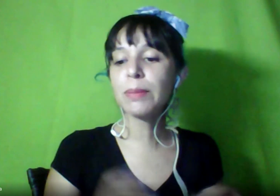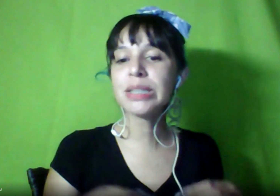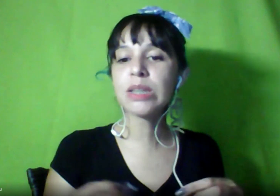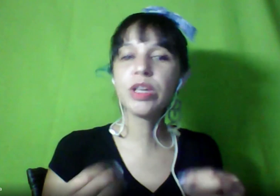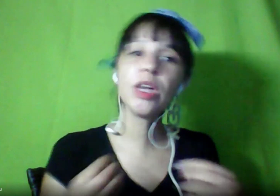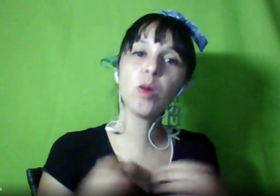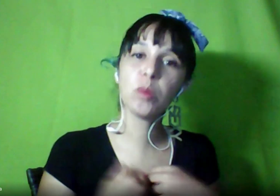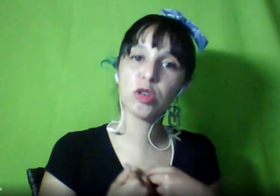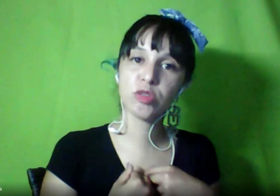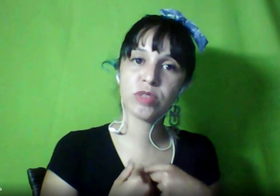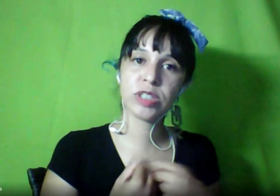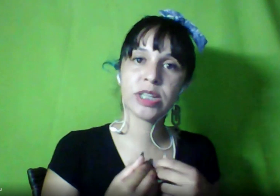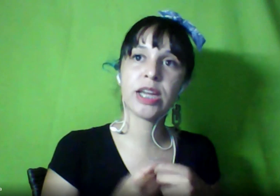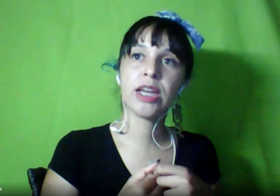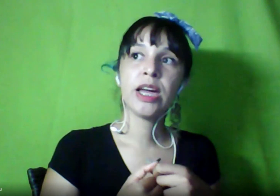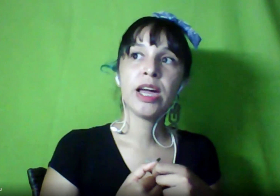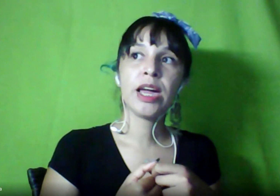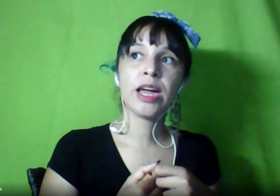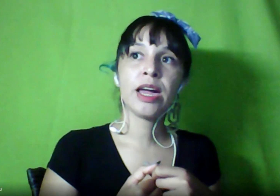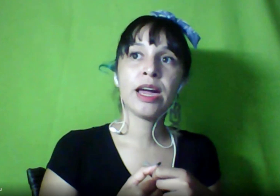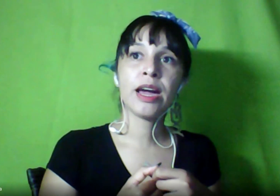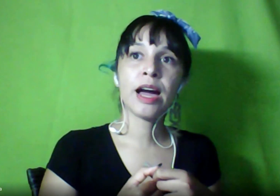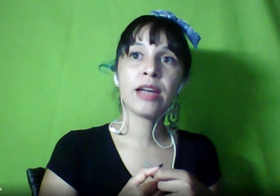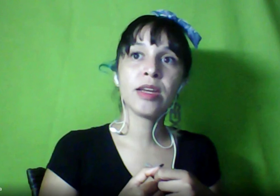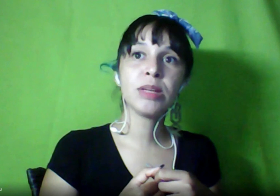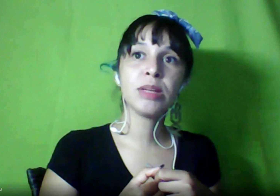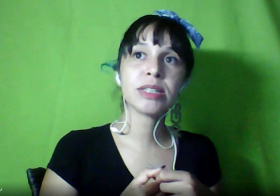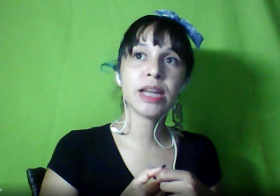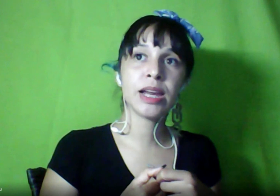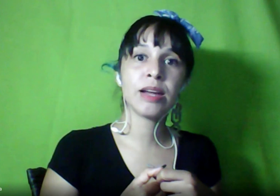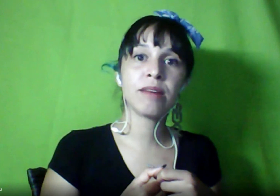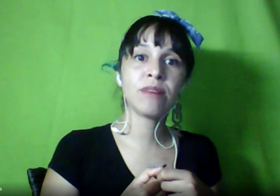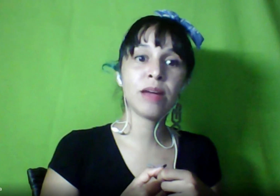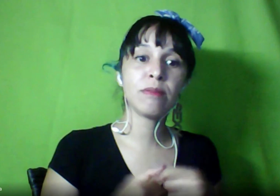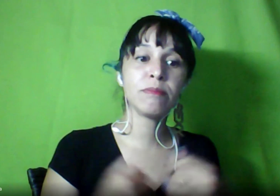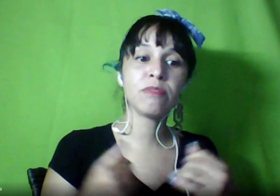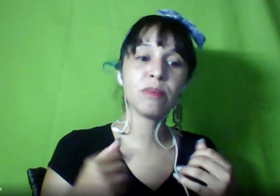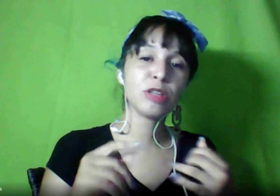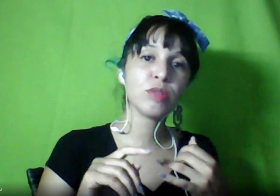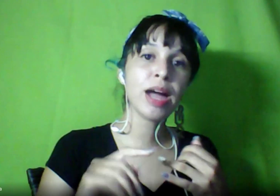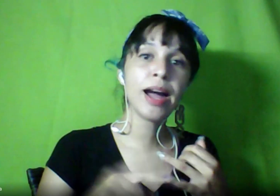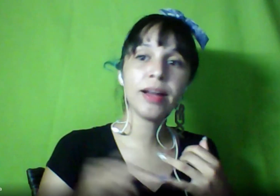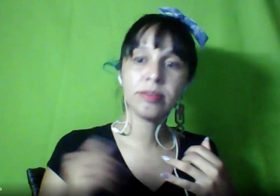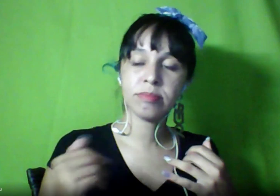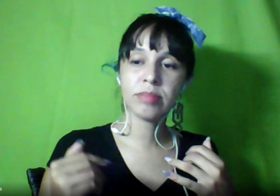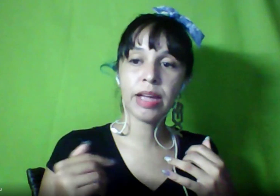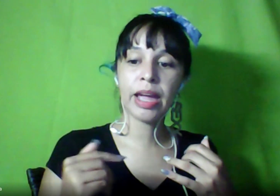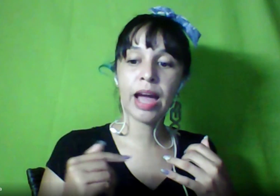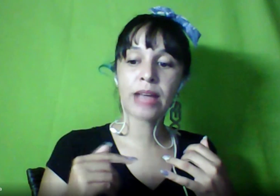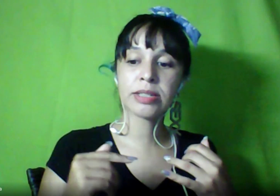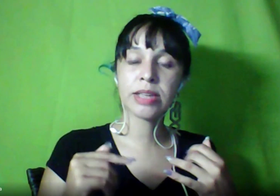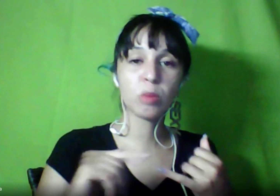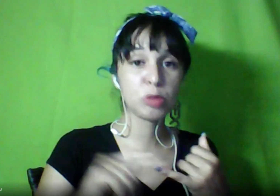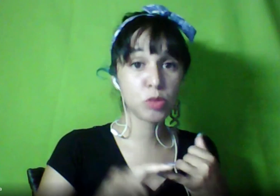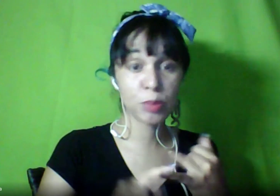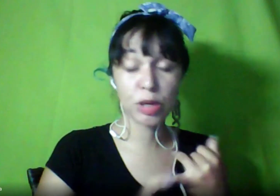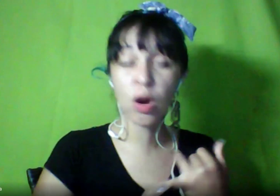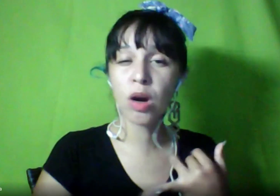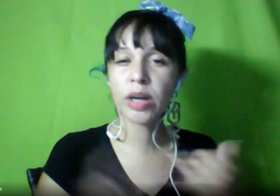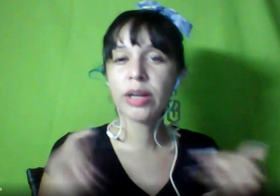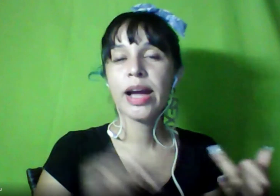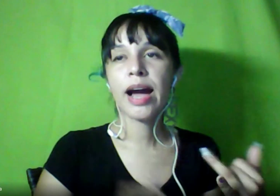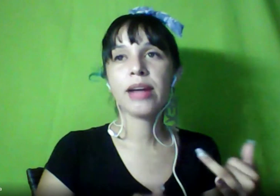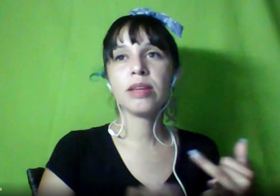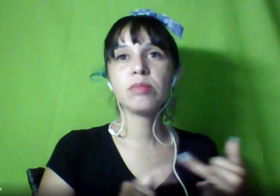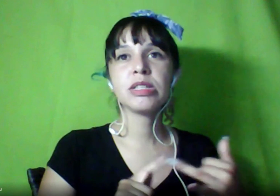a pensar o que eu posso fazer, né? A Libras, ela vai me ajudar a ser uma pessoa